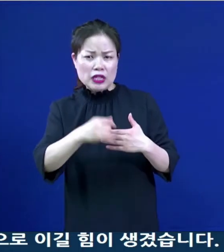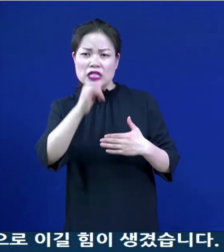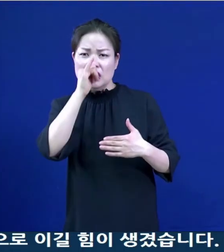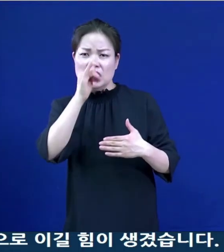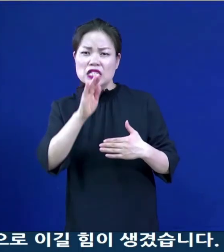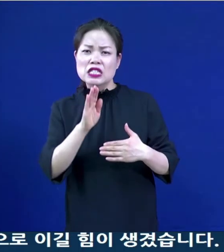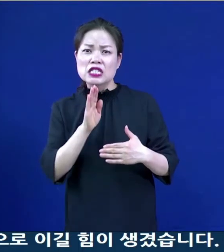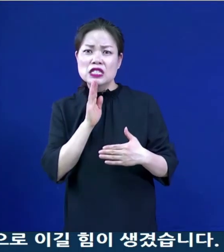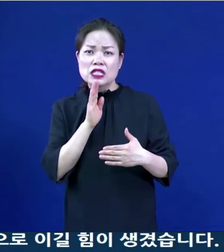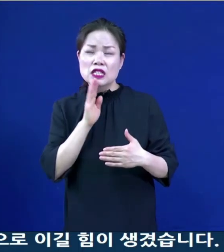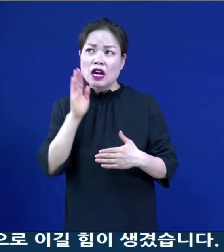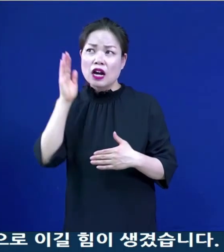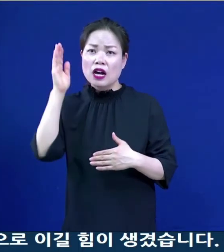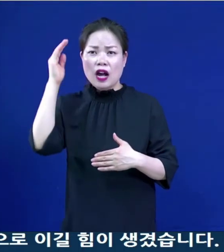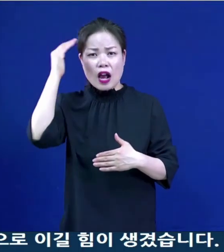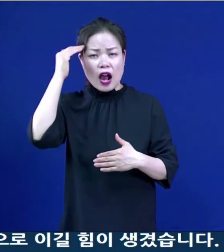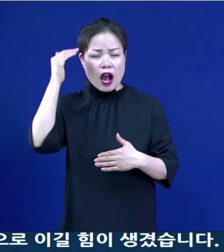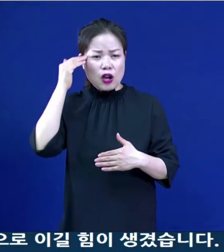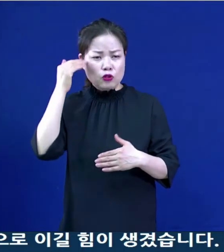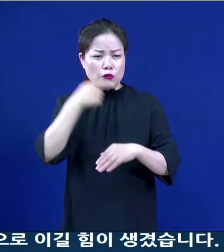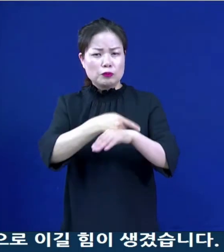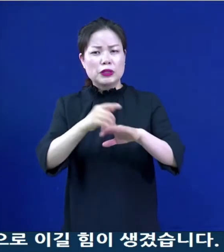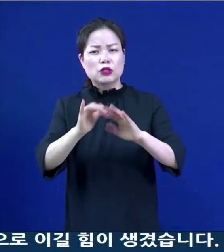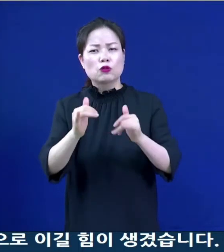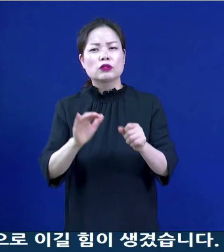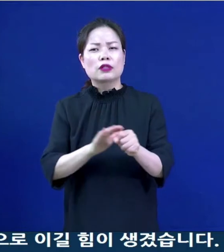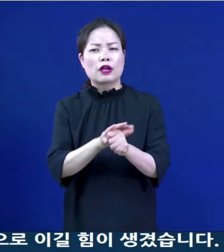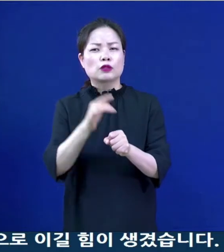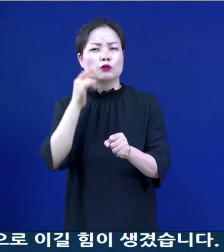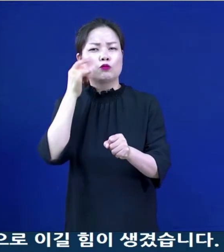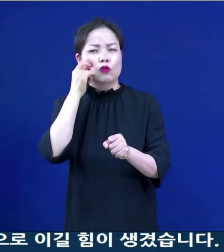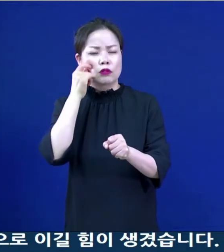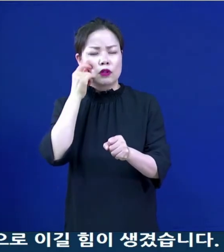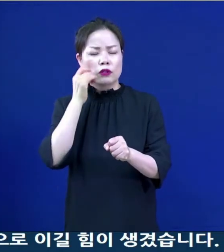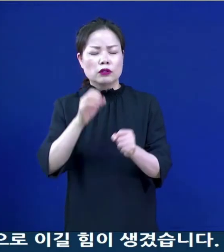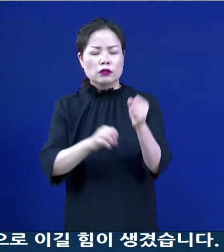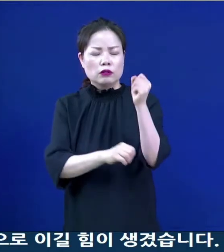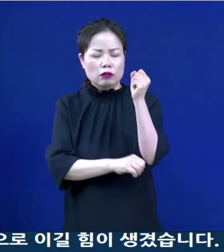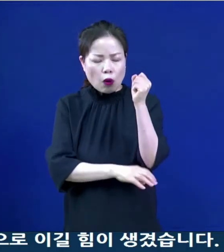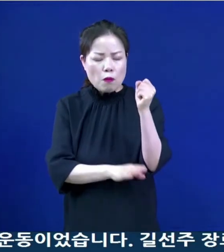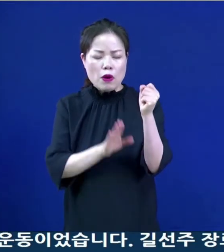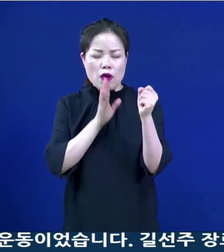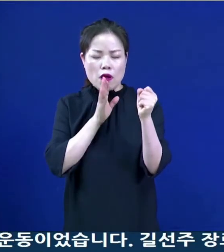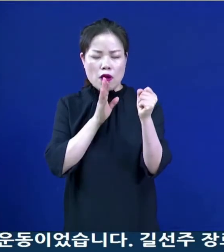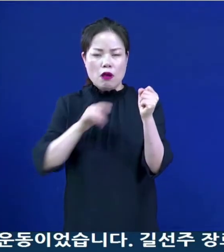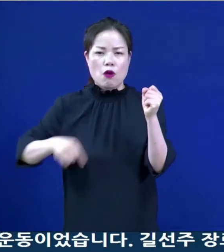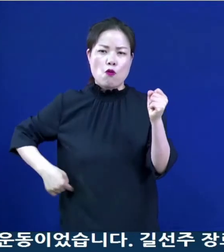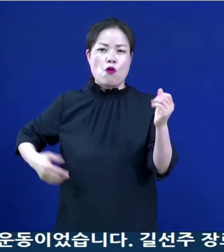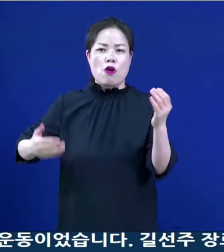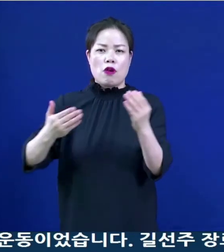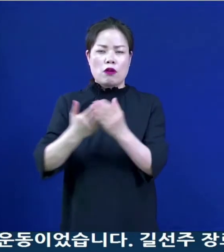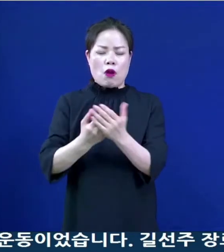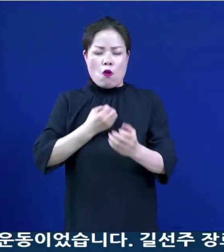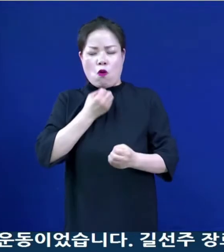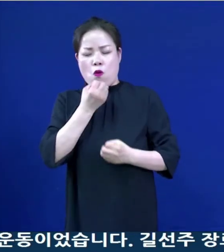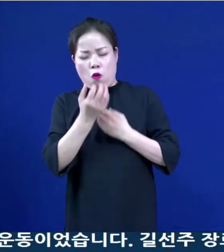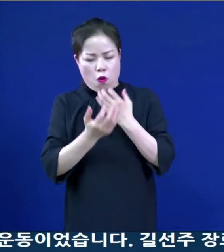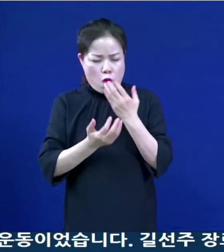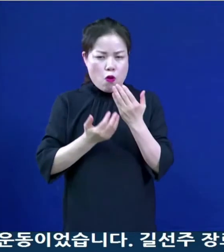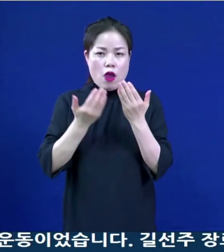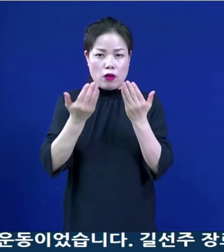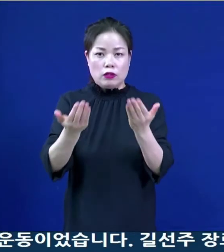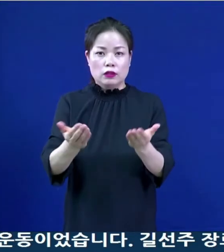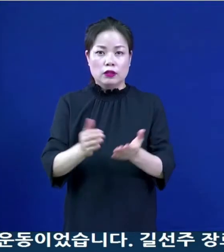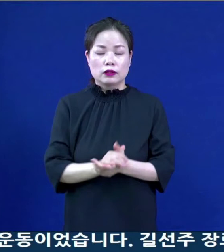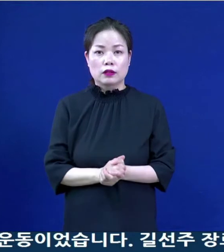있었는데 진짜 한국 민족을 사랑하지 못했습니다. 이런 회개를, 정말 원초적인 회개를 한 거예요. 이게 그런 얘기를 얘기하고